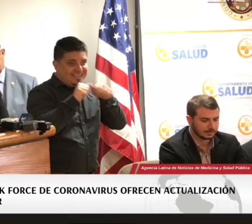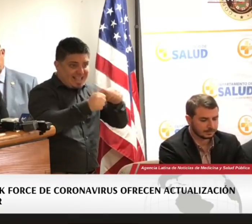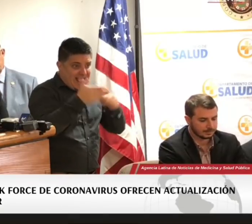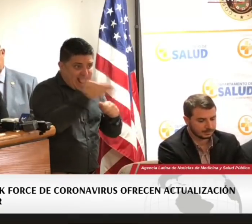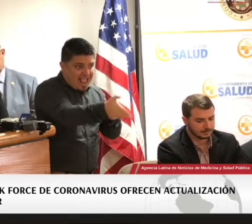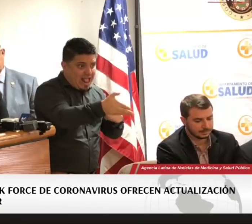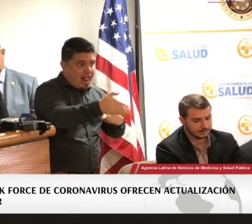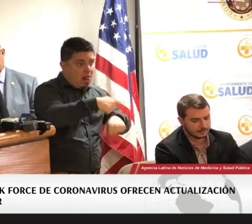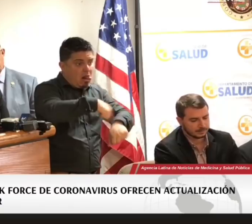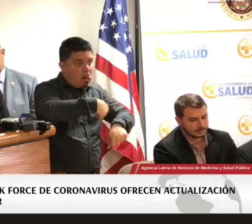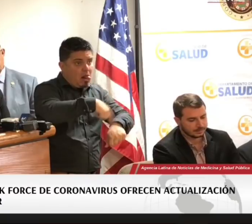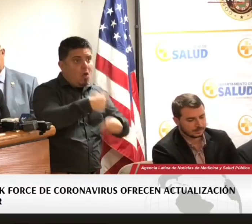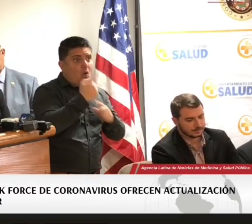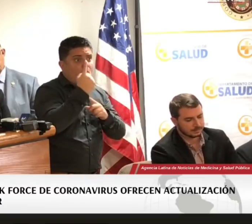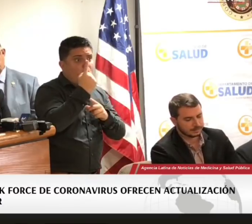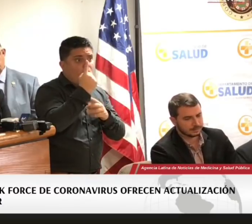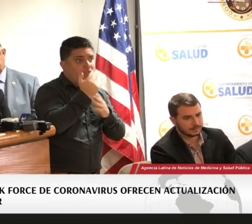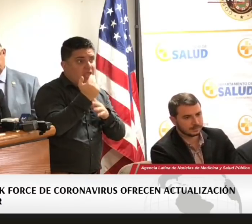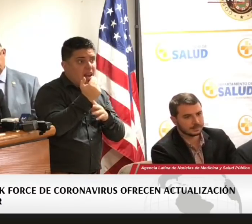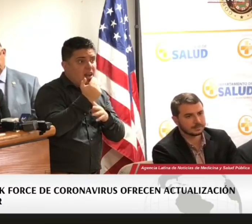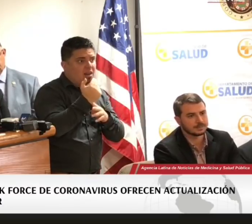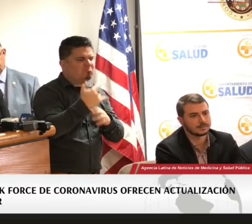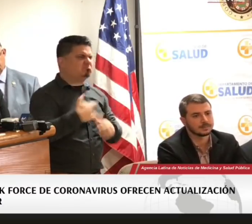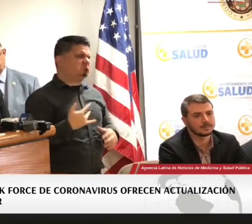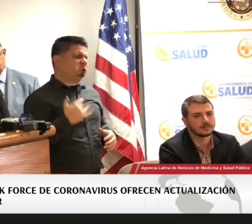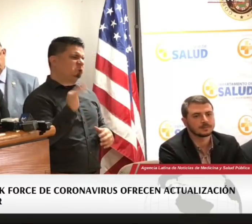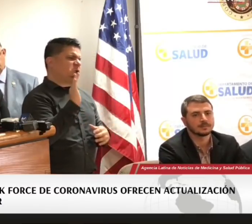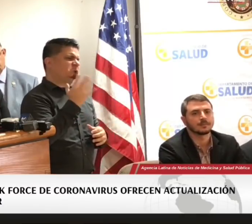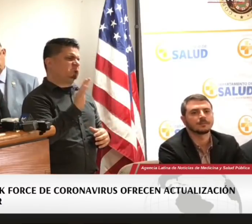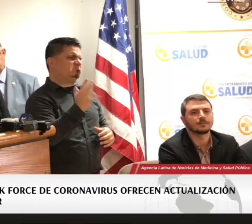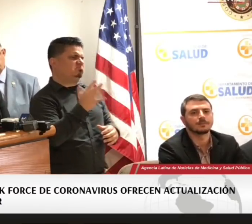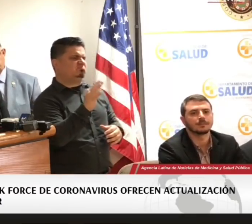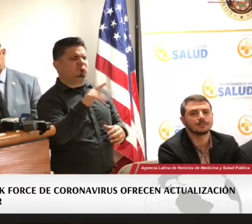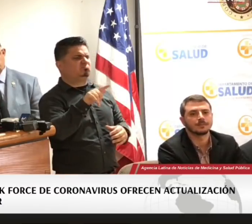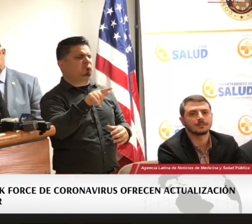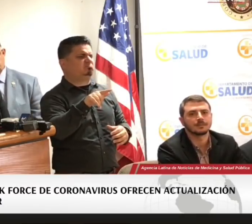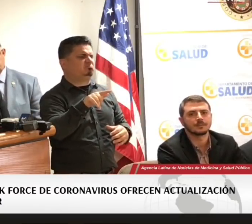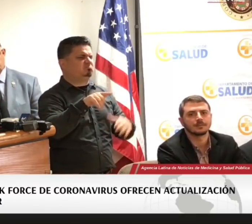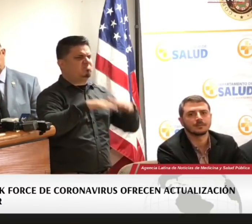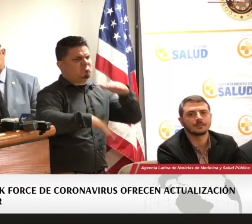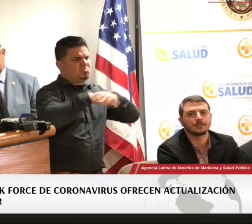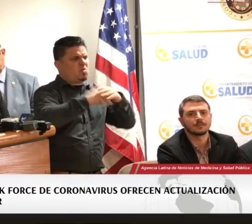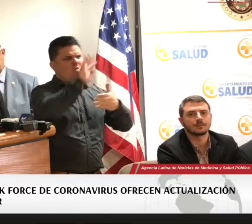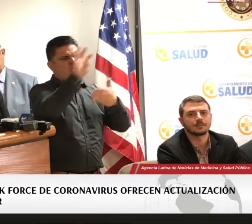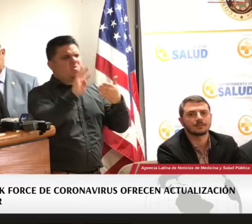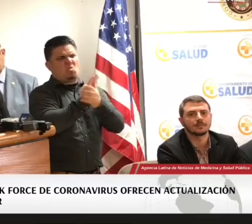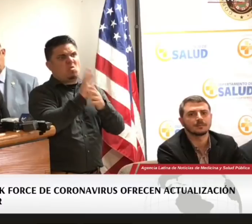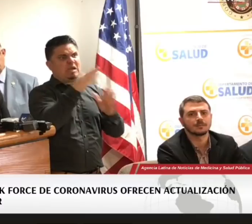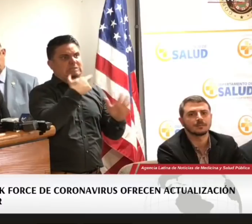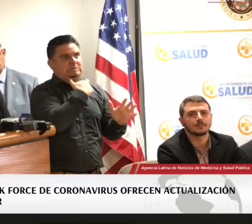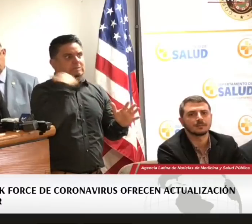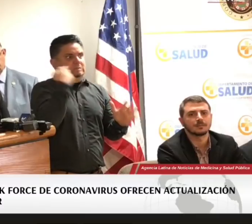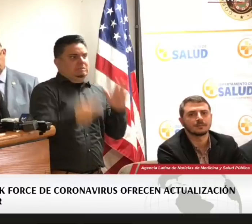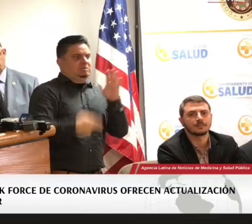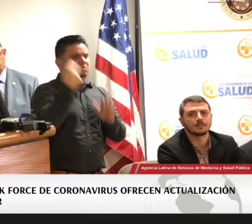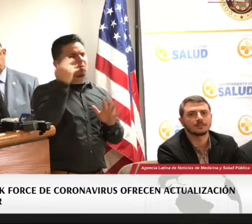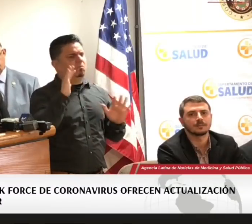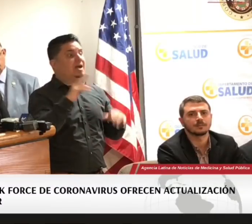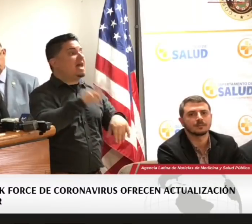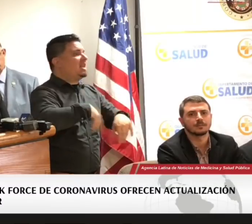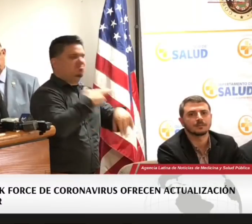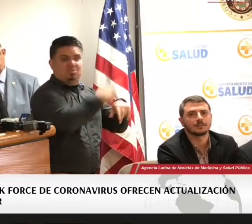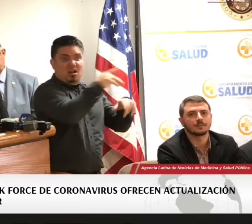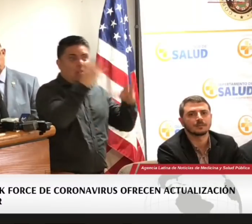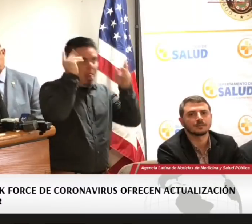área, como él no se sentía muy bien, no alcanzaron las 4 horas como en el otro lugar. Y esa evaluación se está haciendo, no